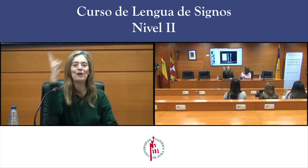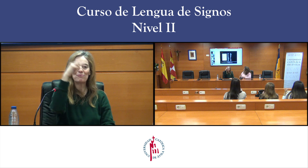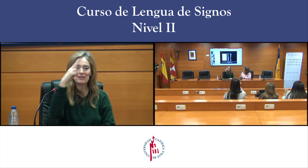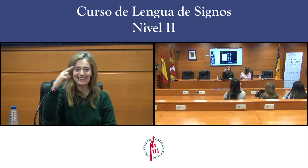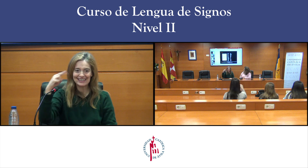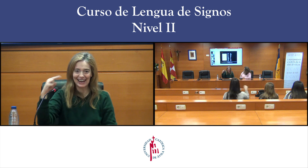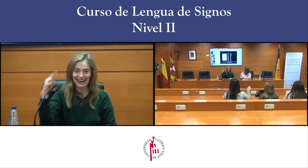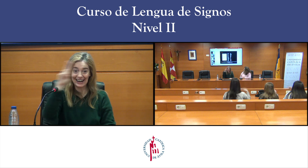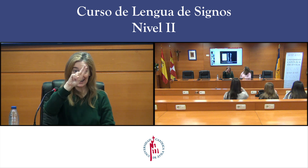pintar